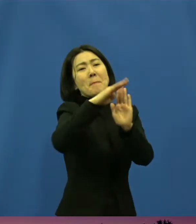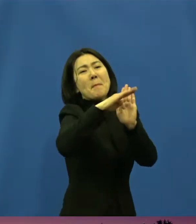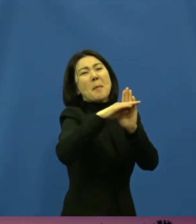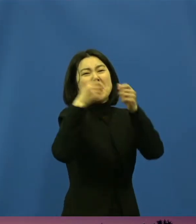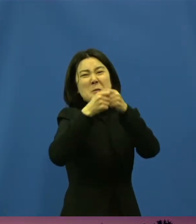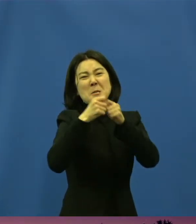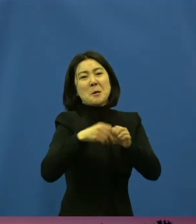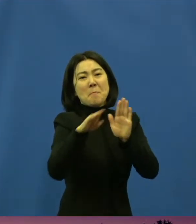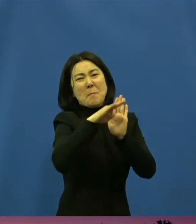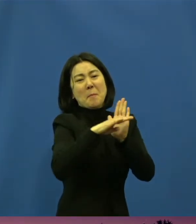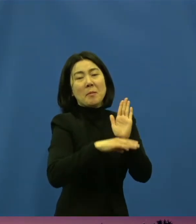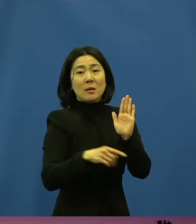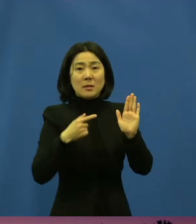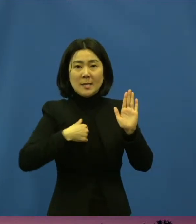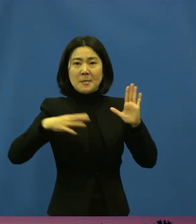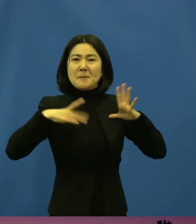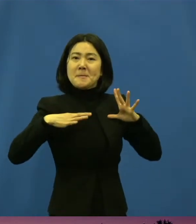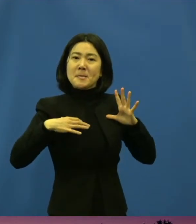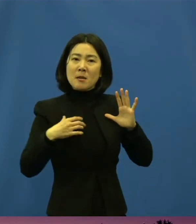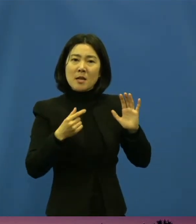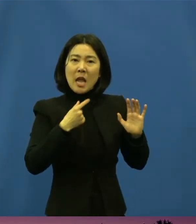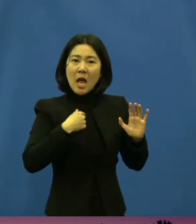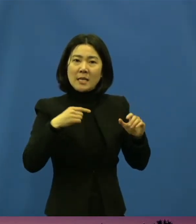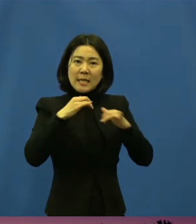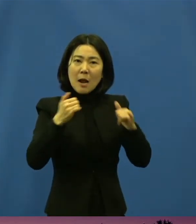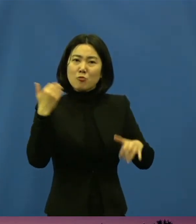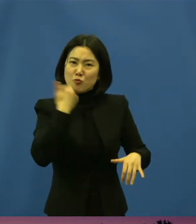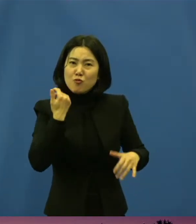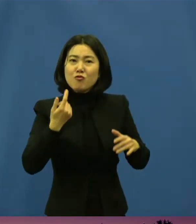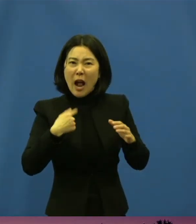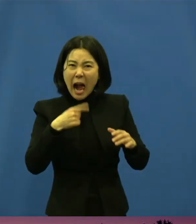내가 사람들에게 어떤 사람이 되기 알려지기를 원하는가?